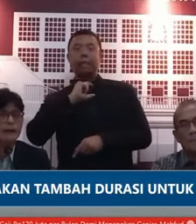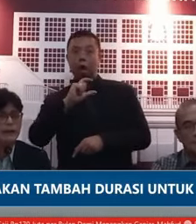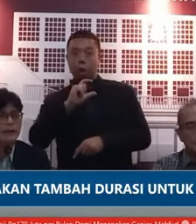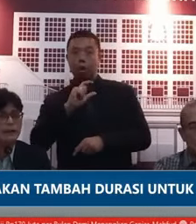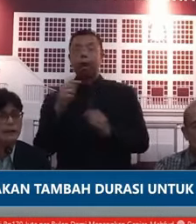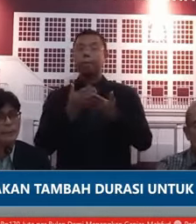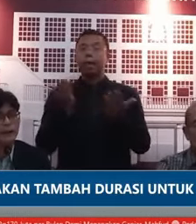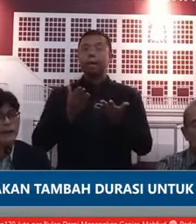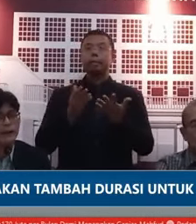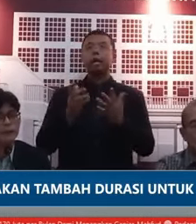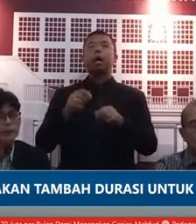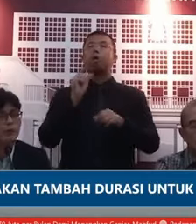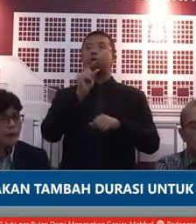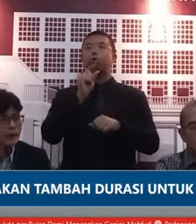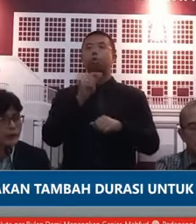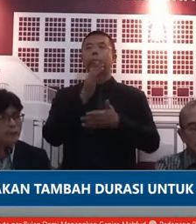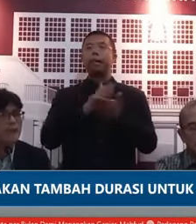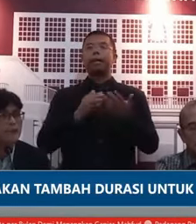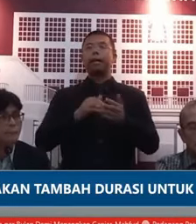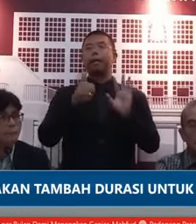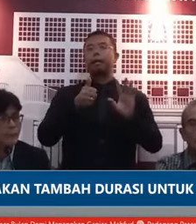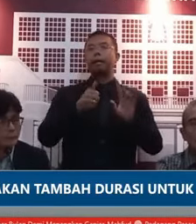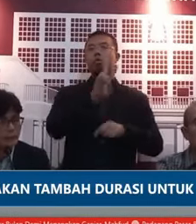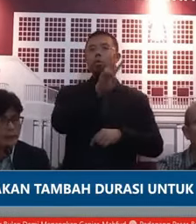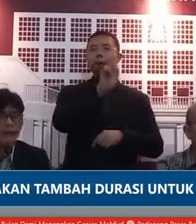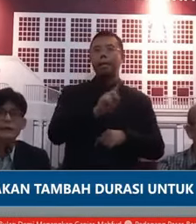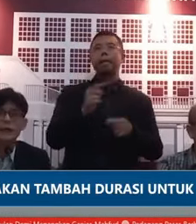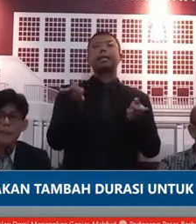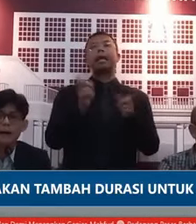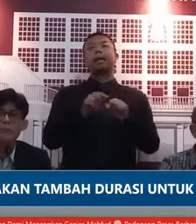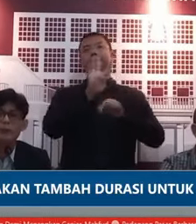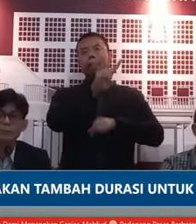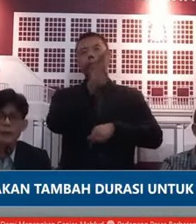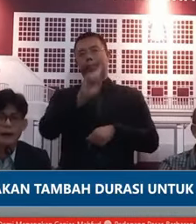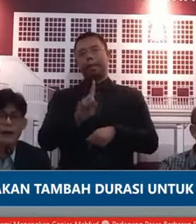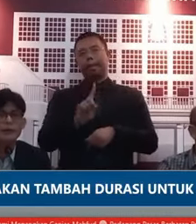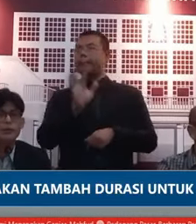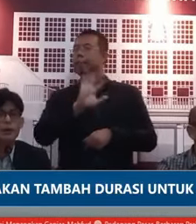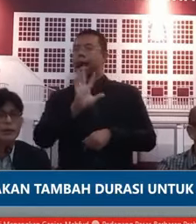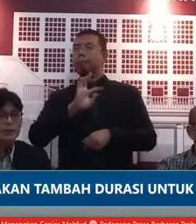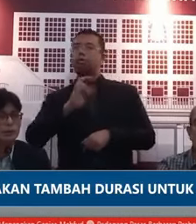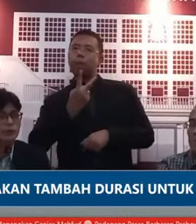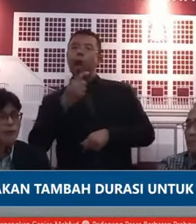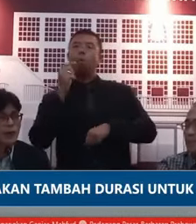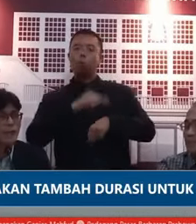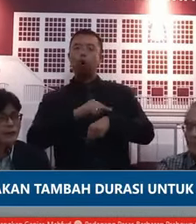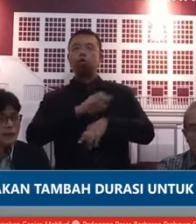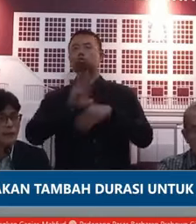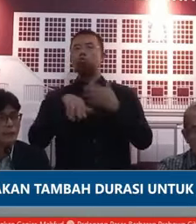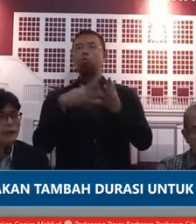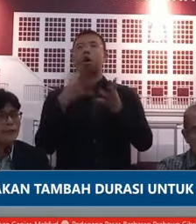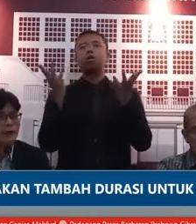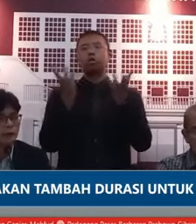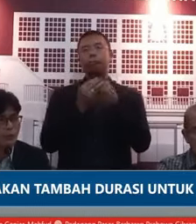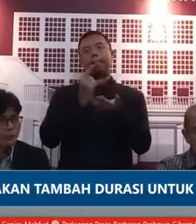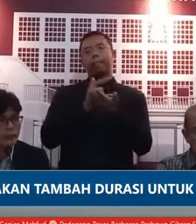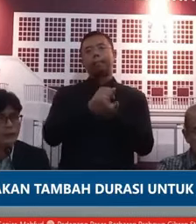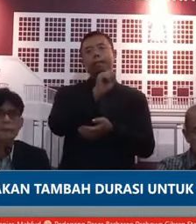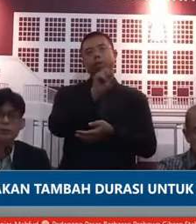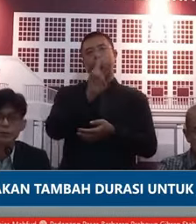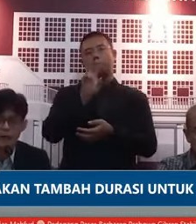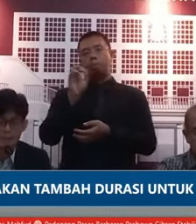sangat tinggi. Berdasarkan data KPU RI, tayangan debat telah menjangkau 394 juta penonton atau rata-rata ada lebih dari